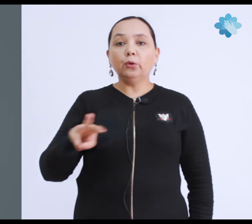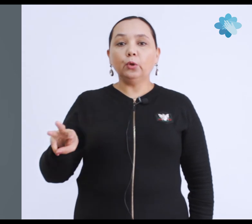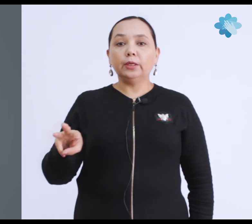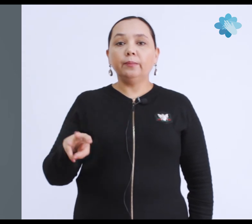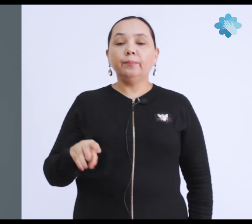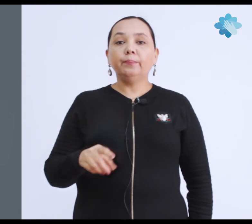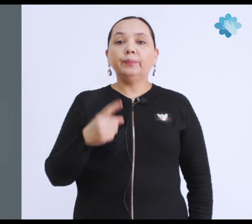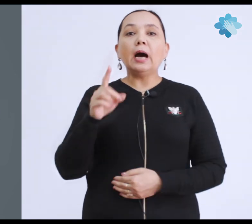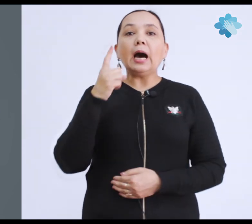4 миллиона,